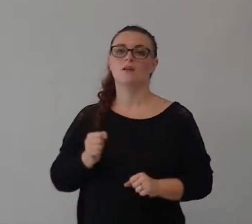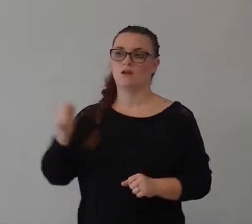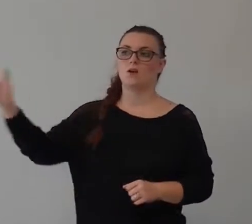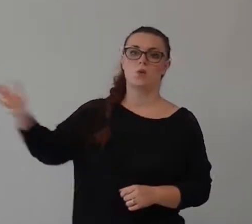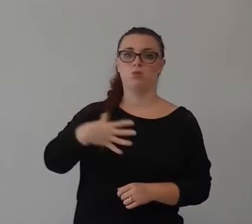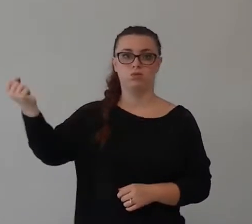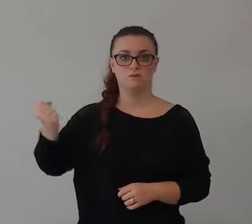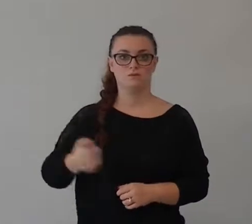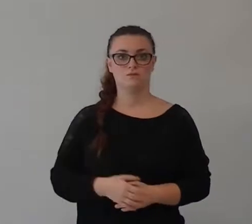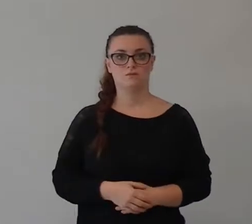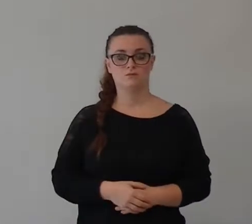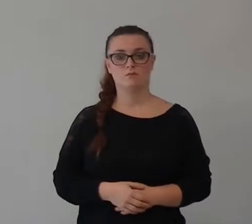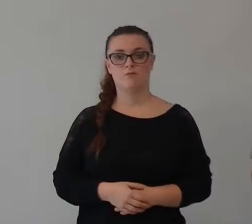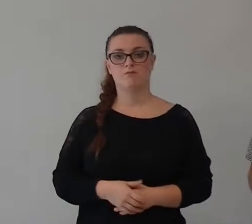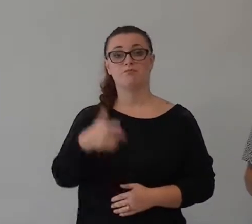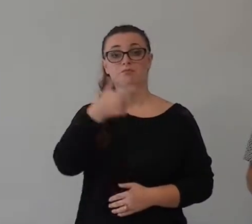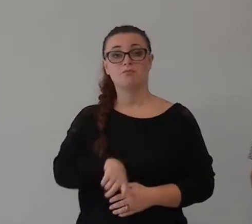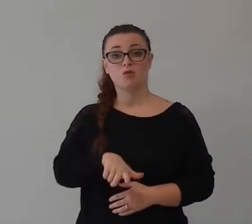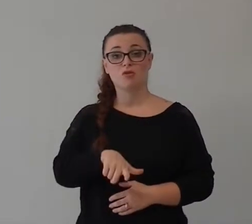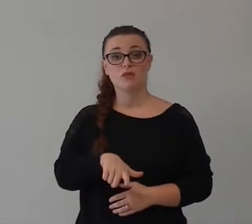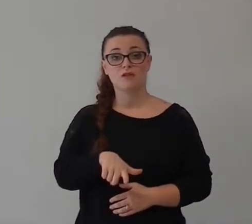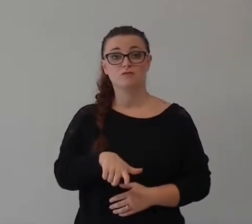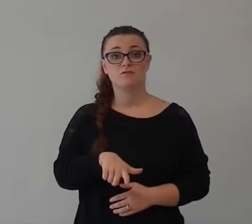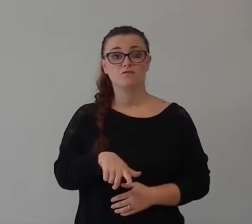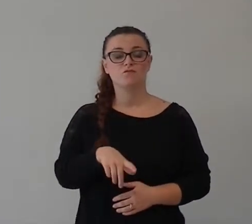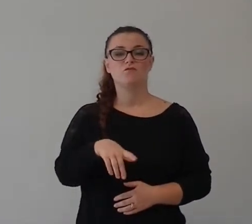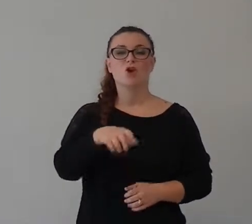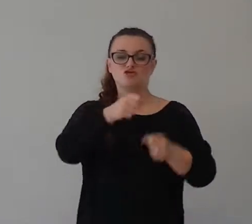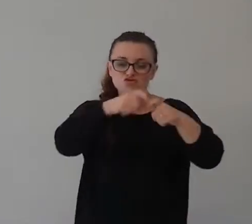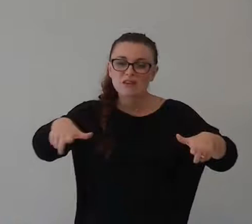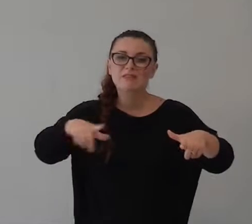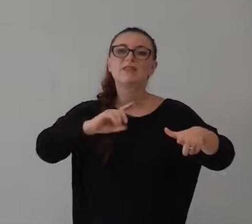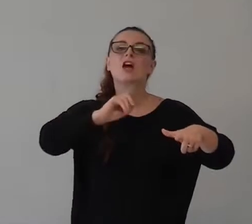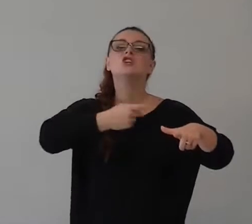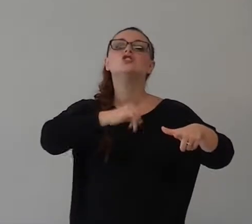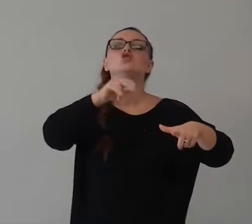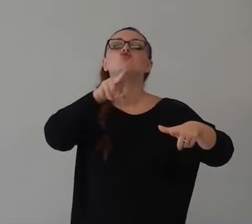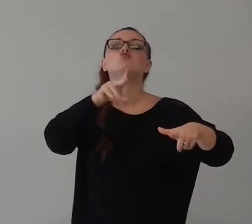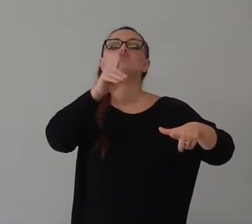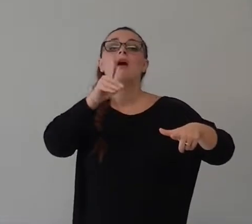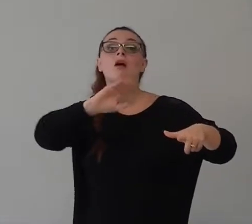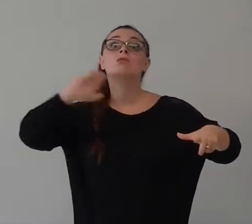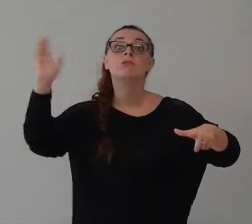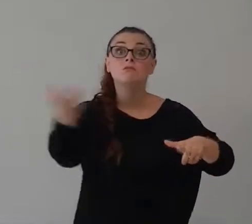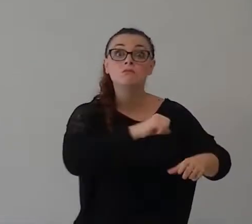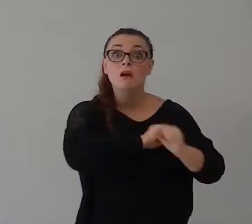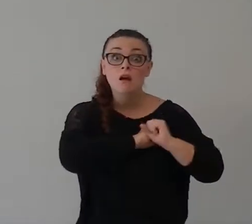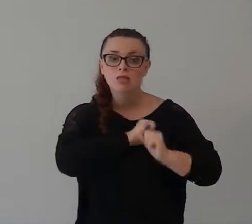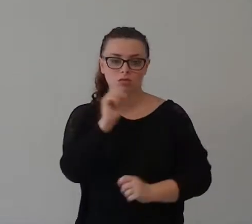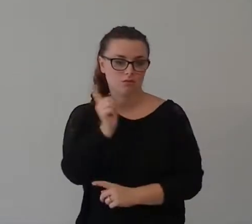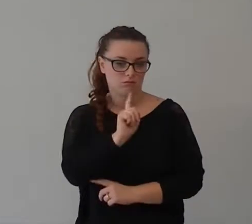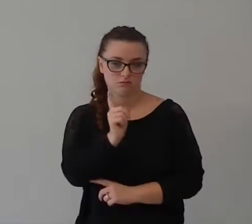credenti. Ve l'ho detto che già in Giuda in quel momento era un macello, una situazione dove si facevano cose